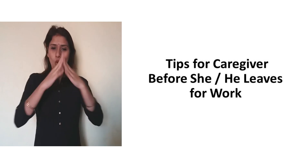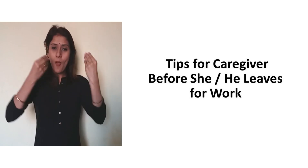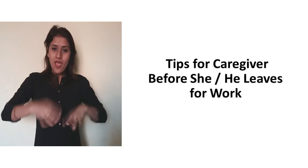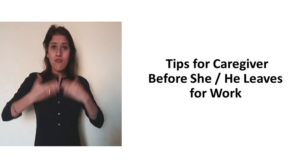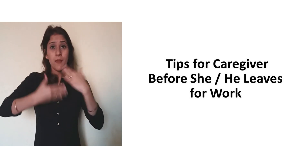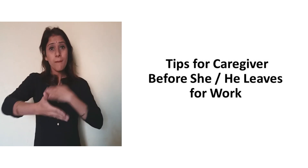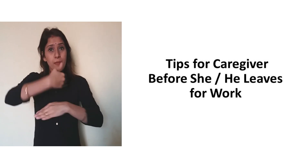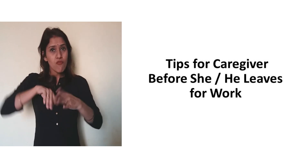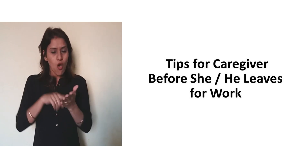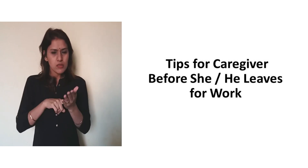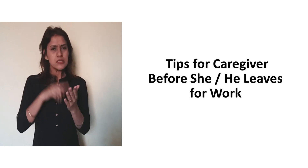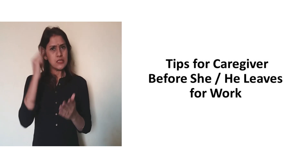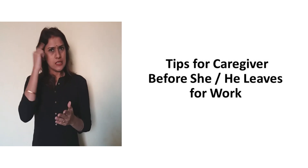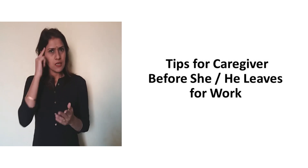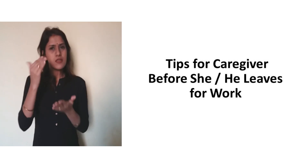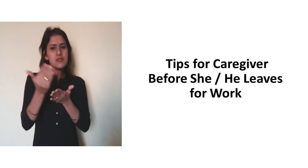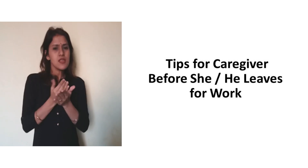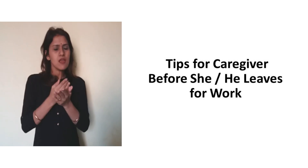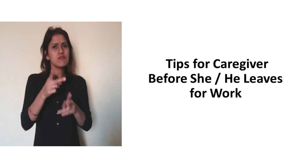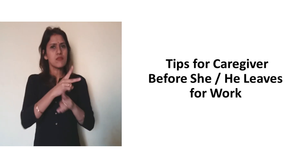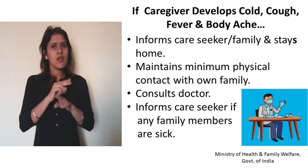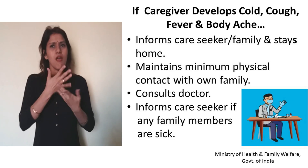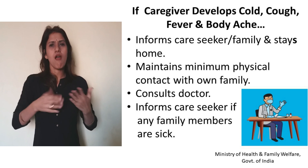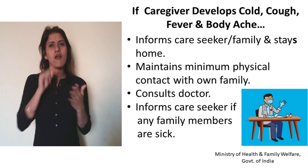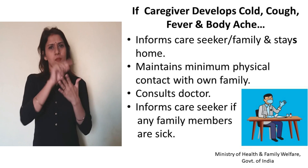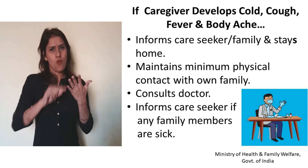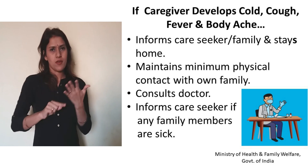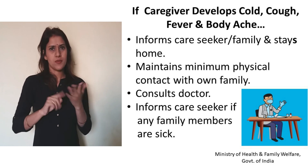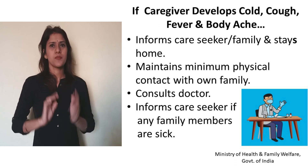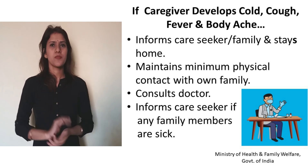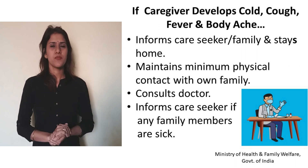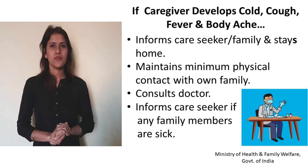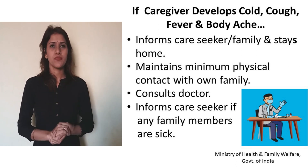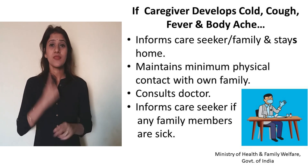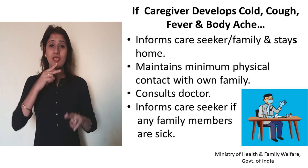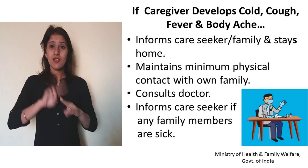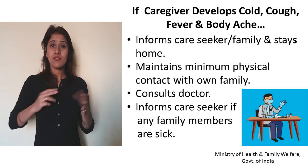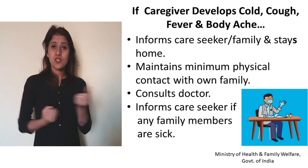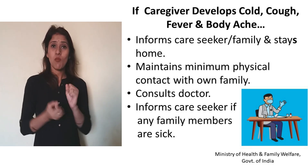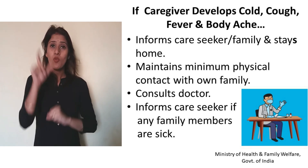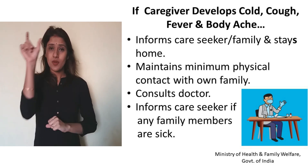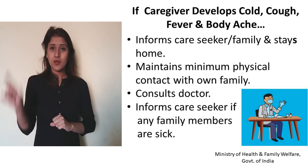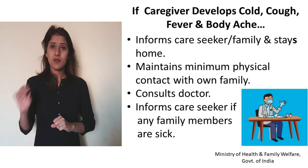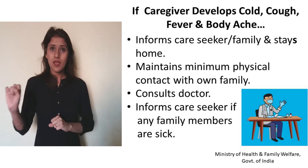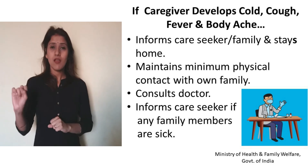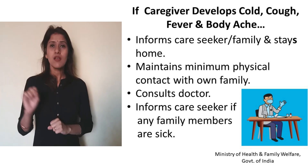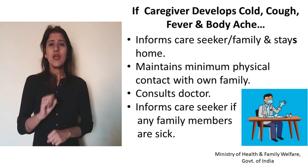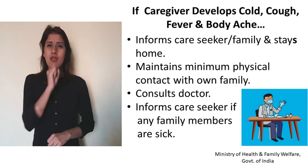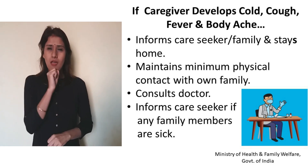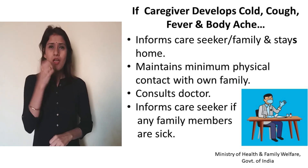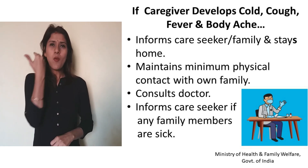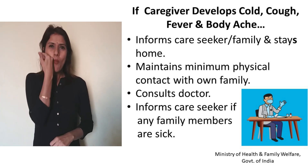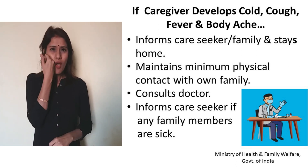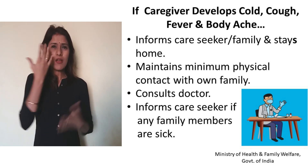घर से निकलने से पहले किन सुरक्षा उपायों का ध्यान रखें? यदि सहयोगी कार्यकर्ता को सर्दी,